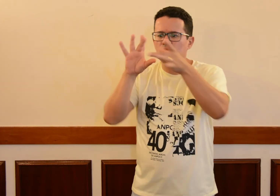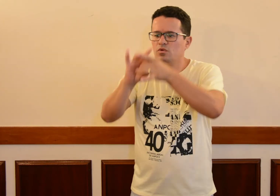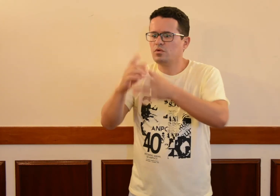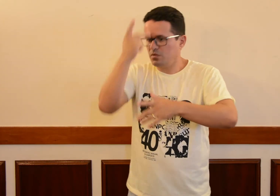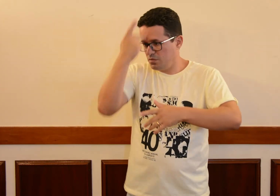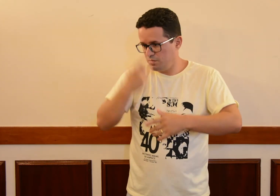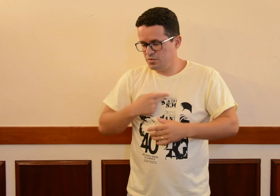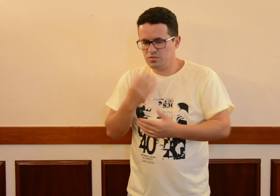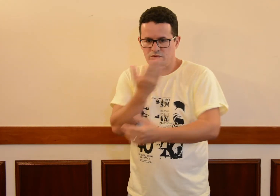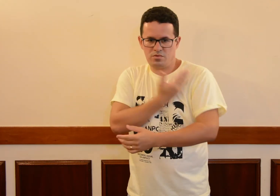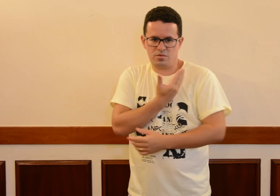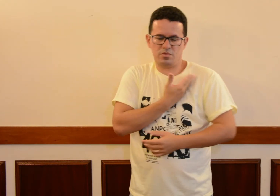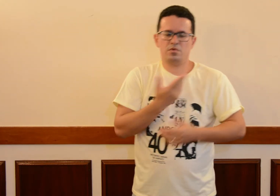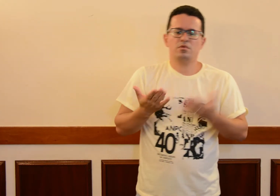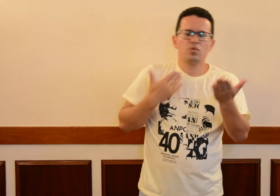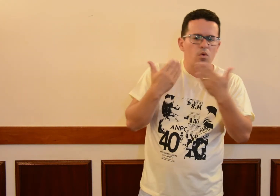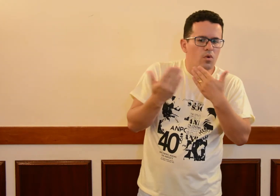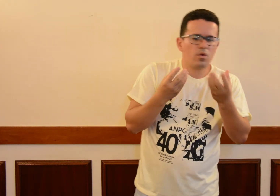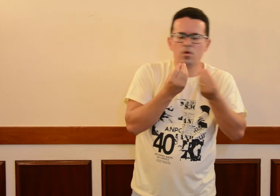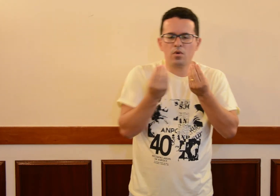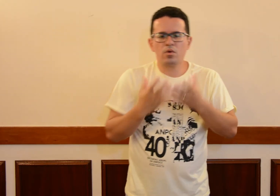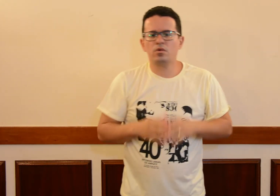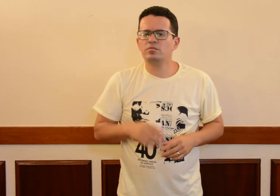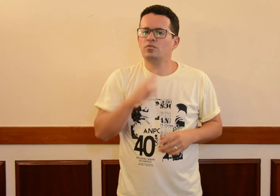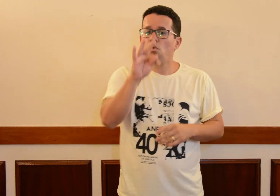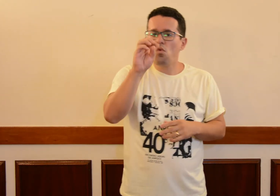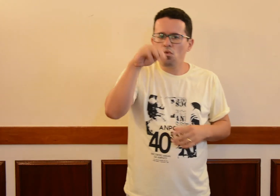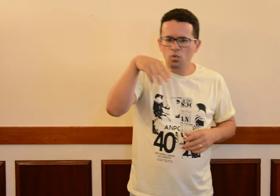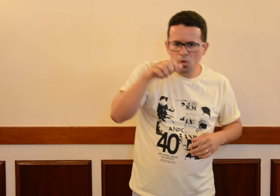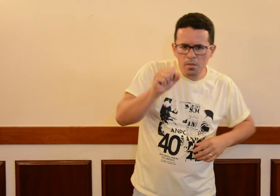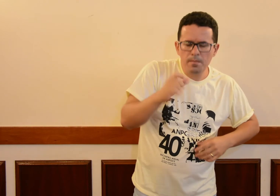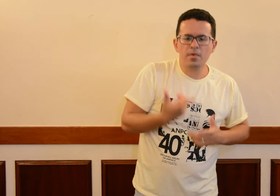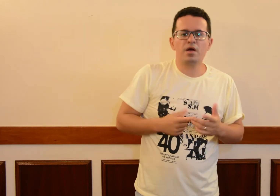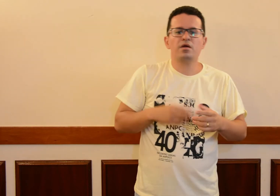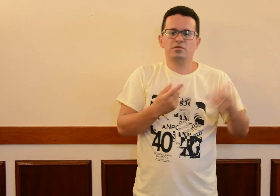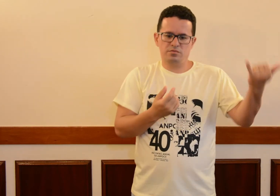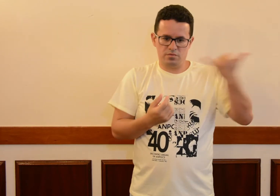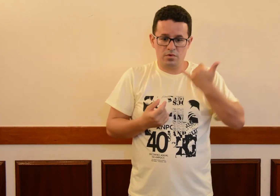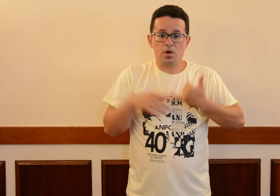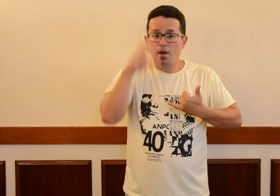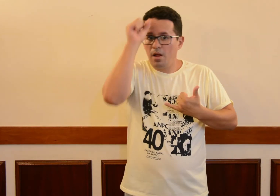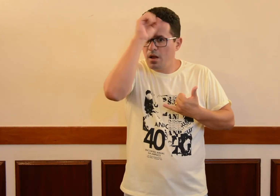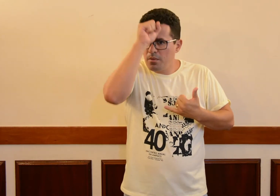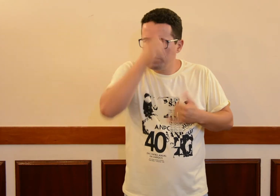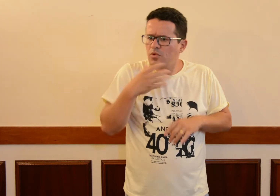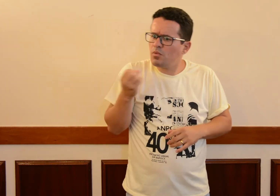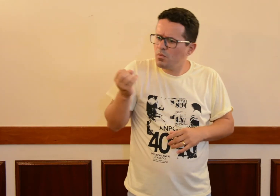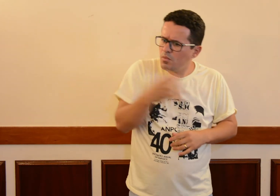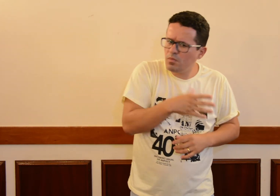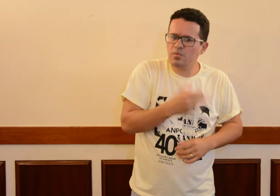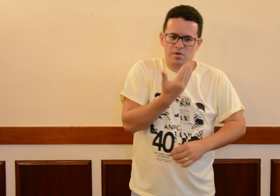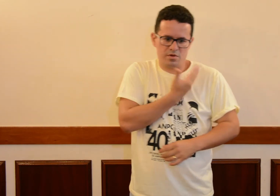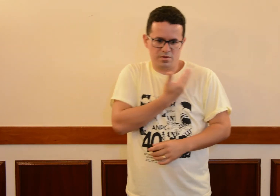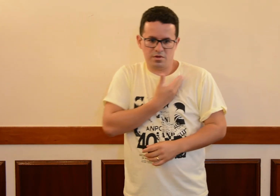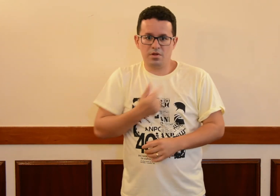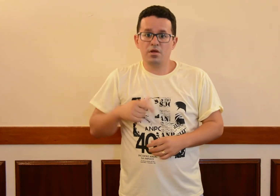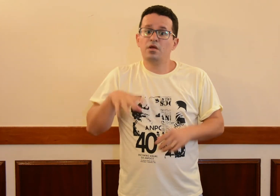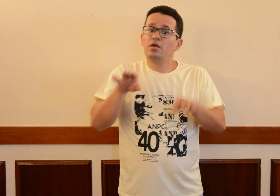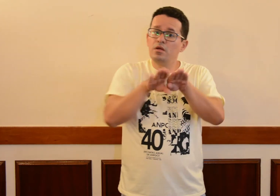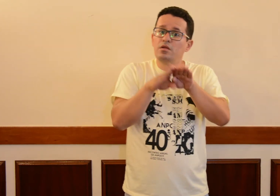colegas. Tomás contou-me sobre como ele aprendeu coisas novas, fez novas amizades e até se apaixonou. Nossas